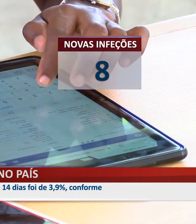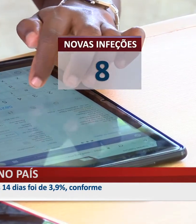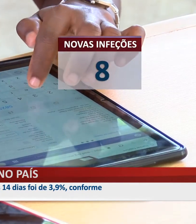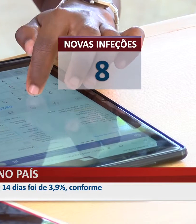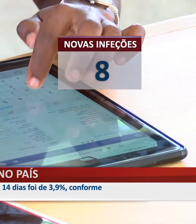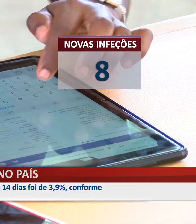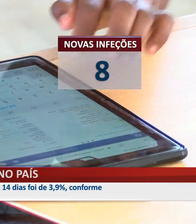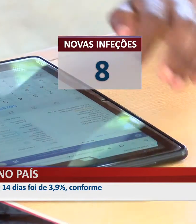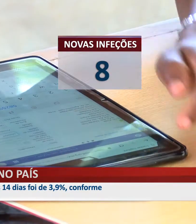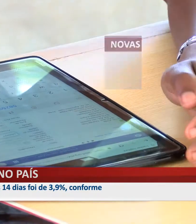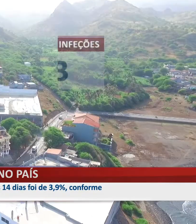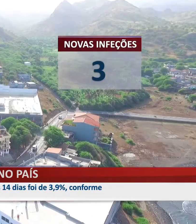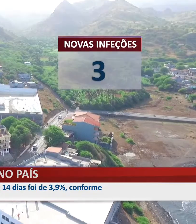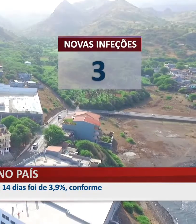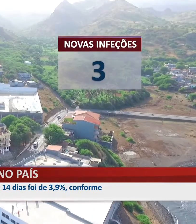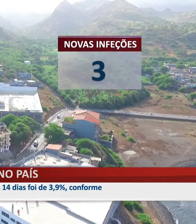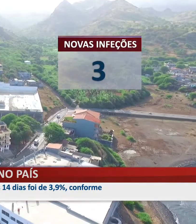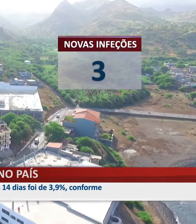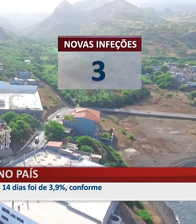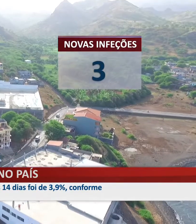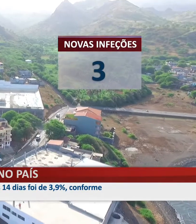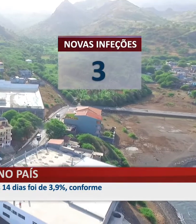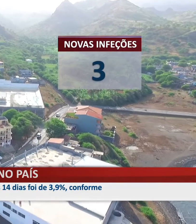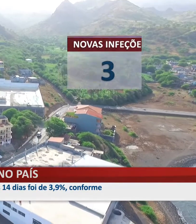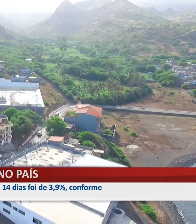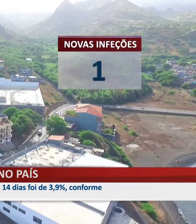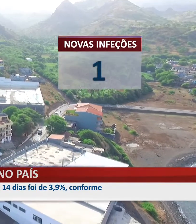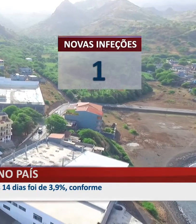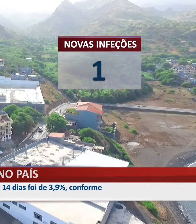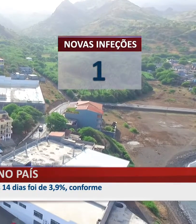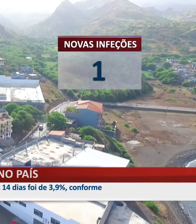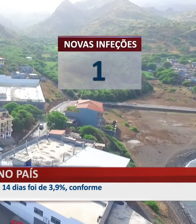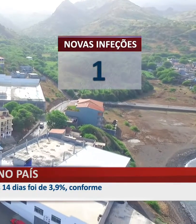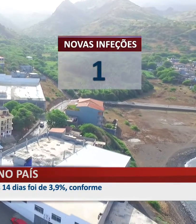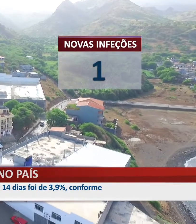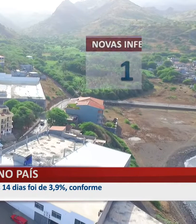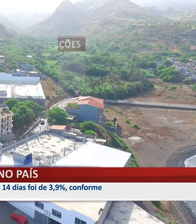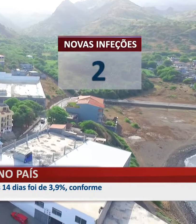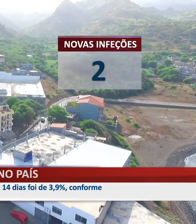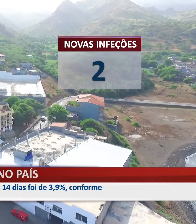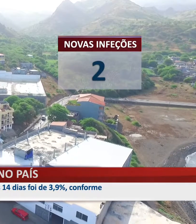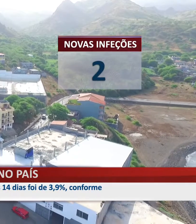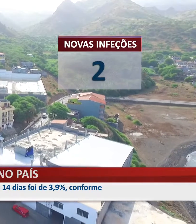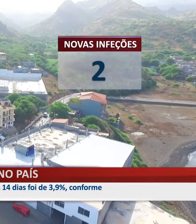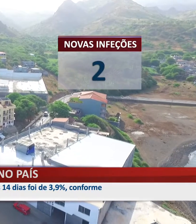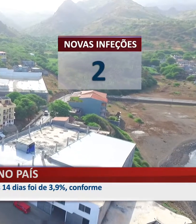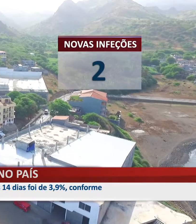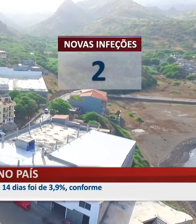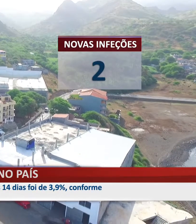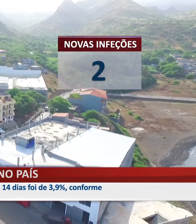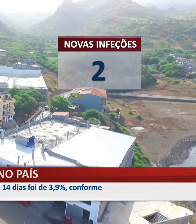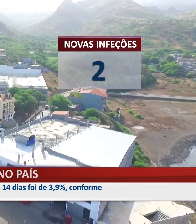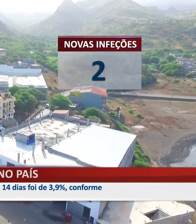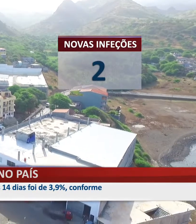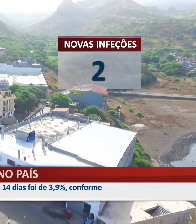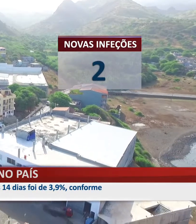8 novas infecções, 3 na Calheta de São Miguel, 1 em Santa Cruz, 2 em Ribeira Grande de